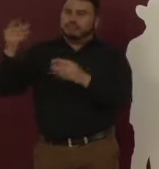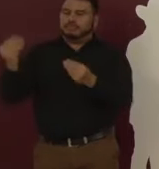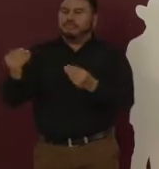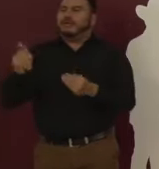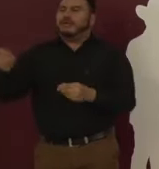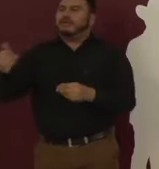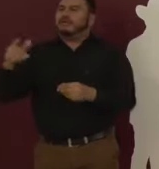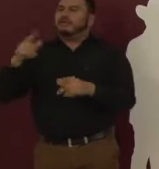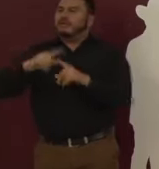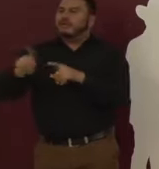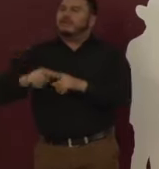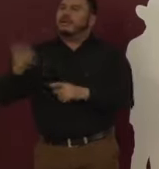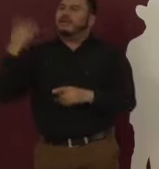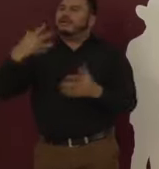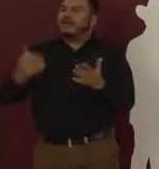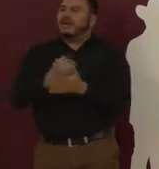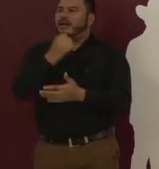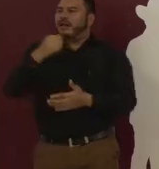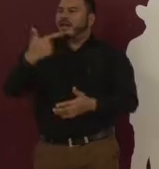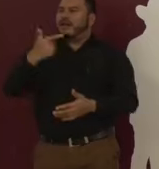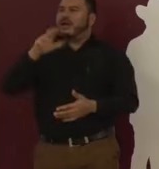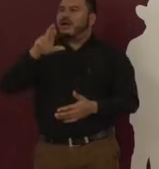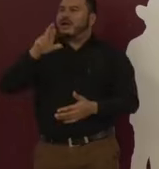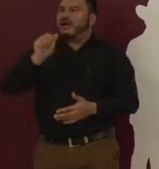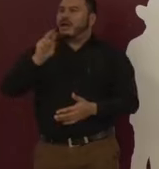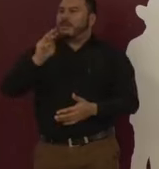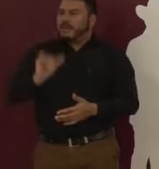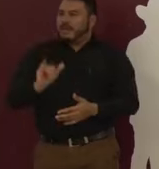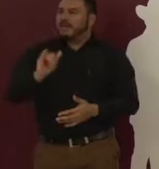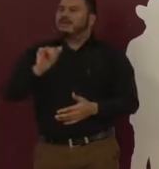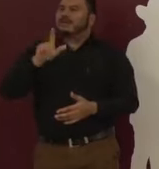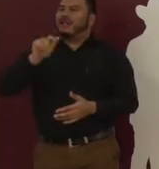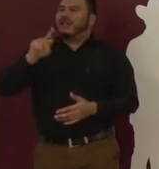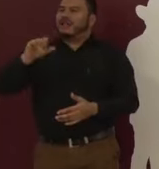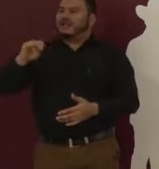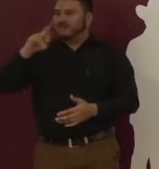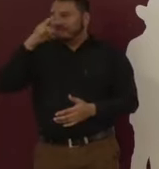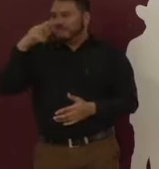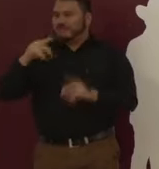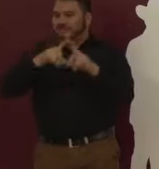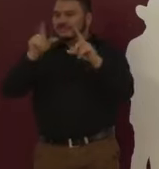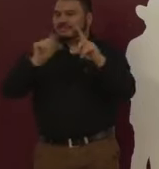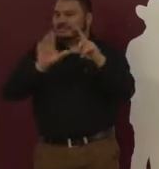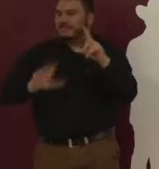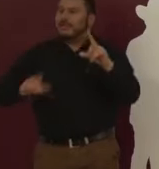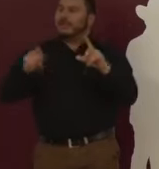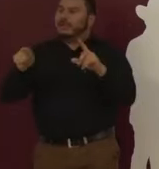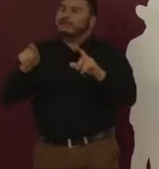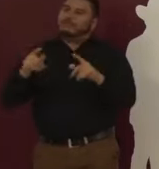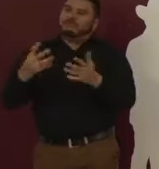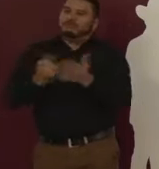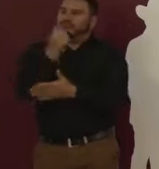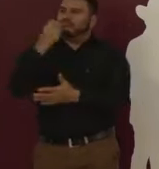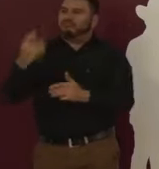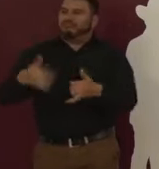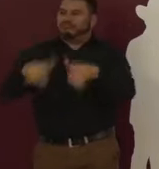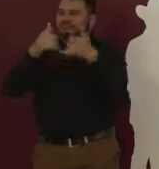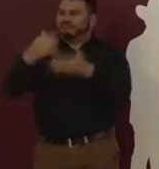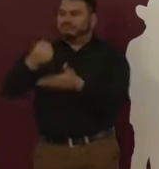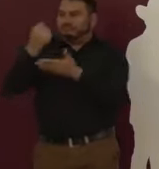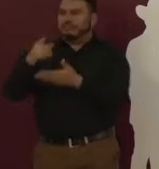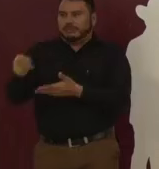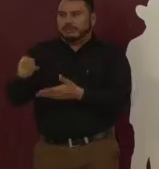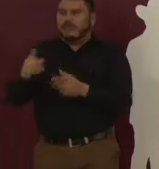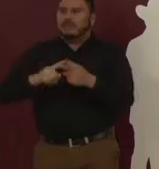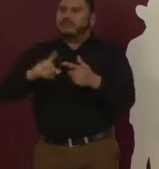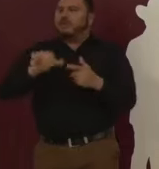Ha logrado el Grammy Latino, que es una gran distinción a su talento musical, artístico. Ha